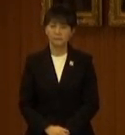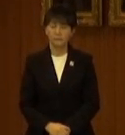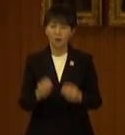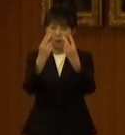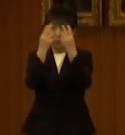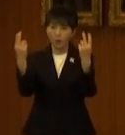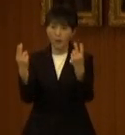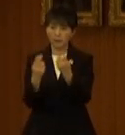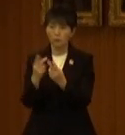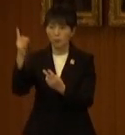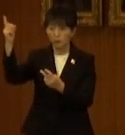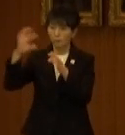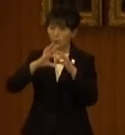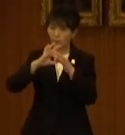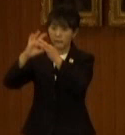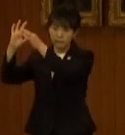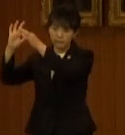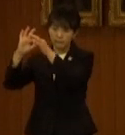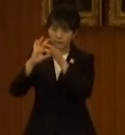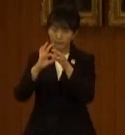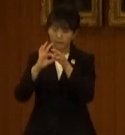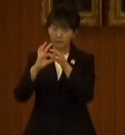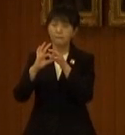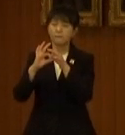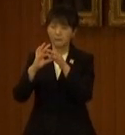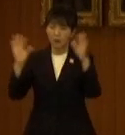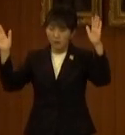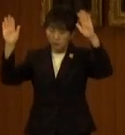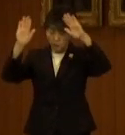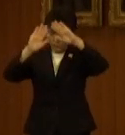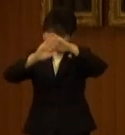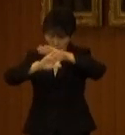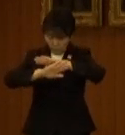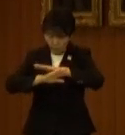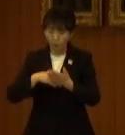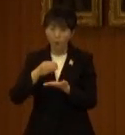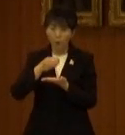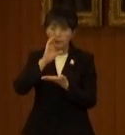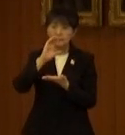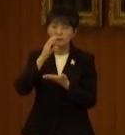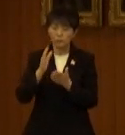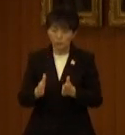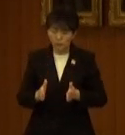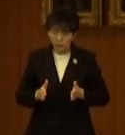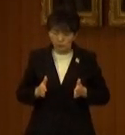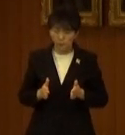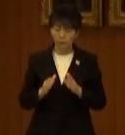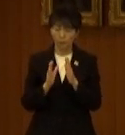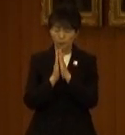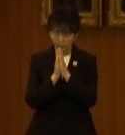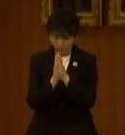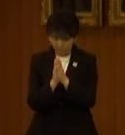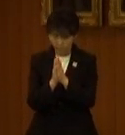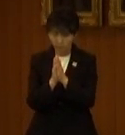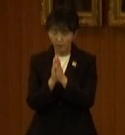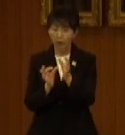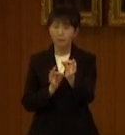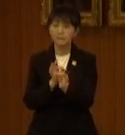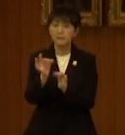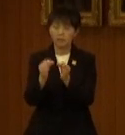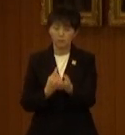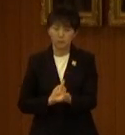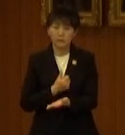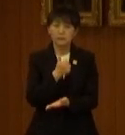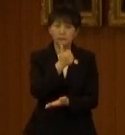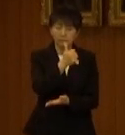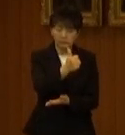北海道とも連携をしながら、深夜の飲酒等の自粛を呼びかけるほか、店舗への直接訪